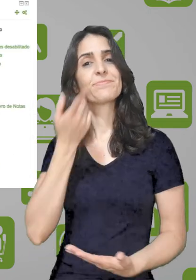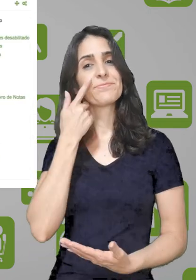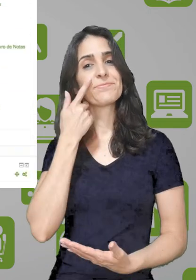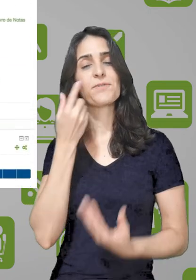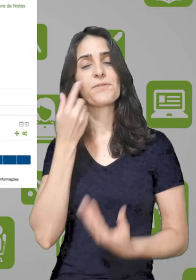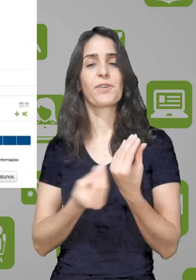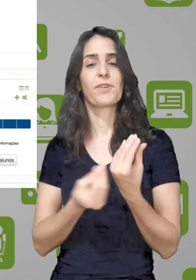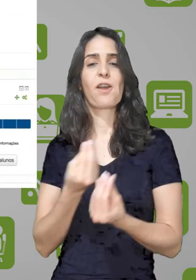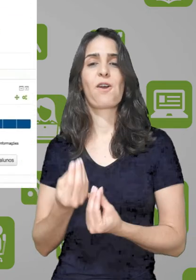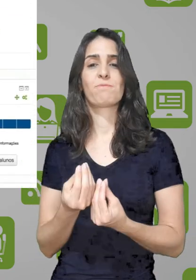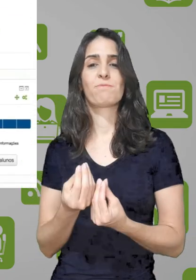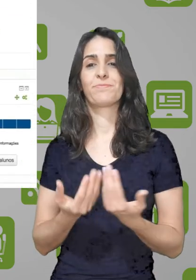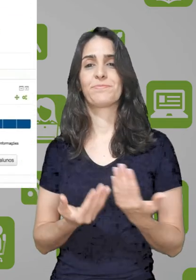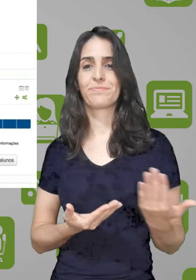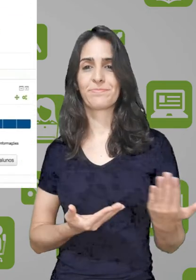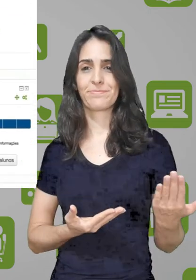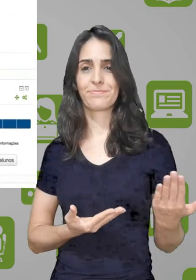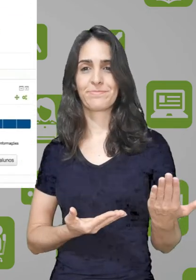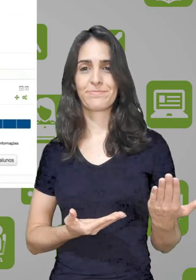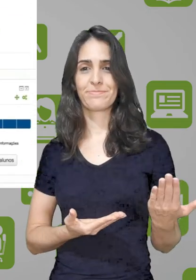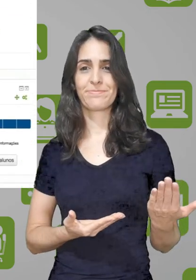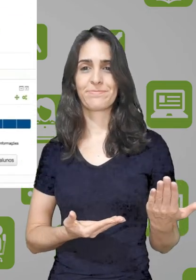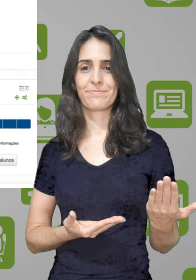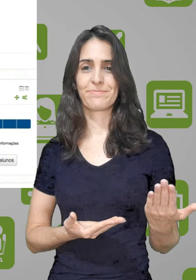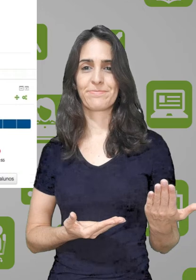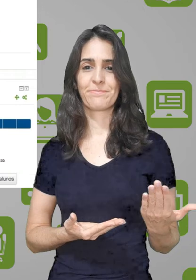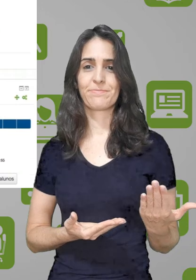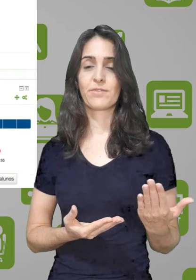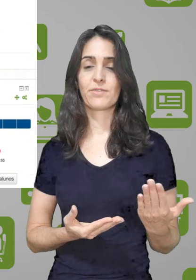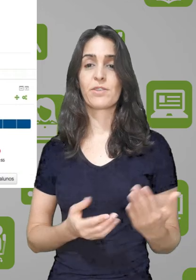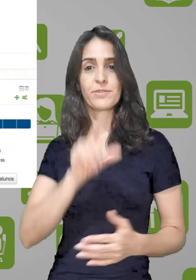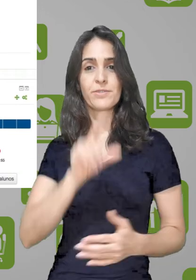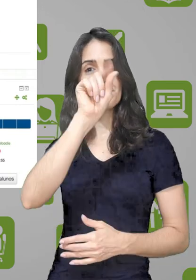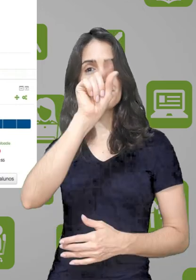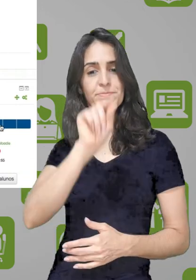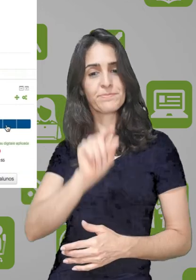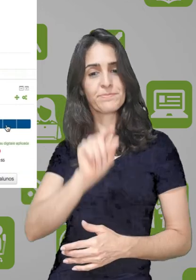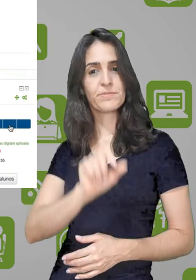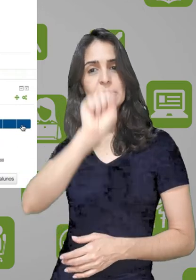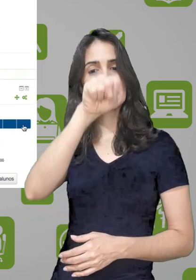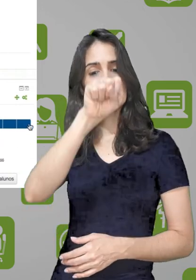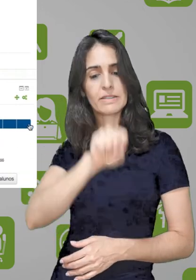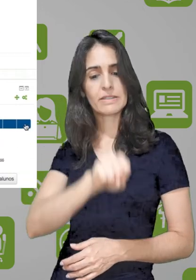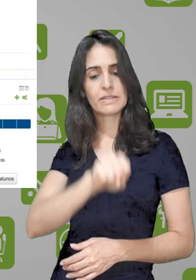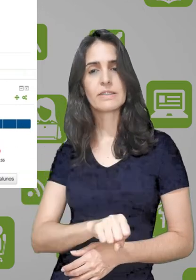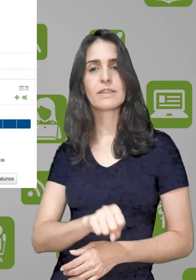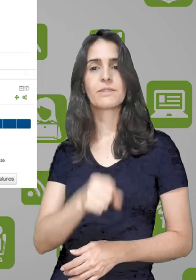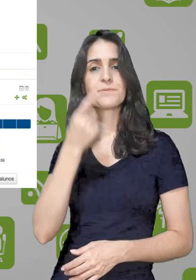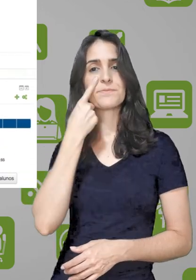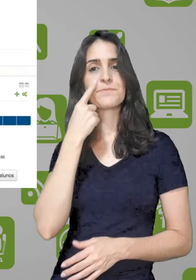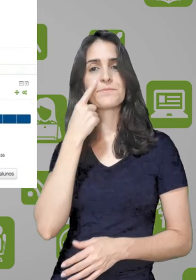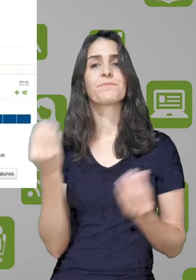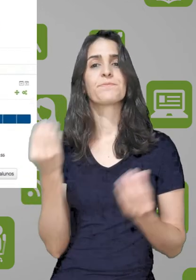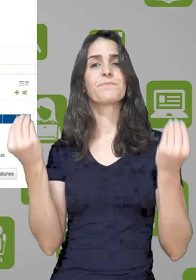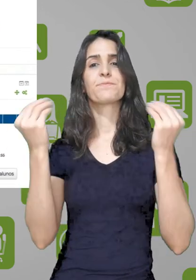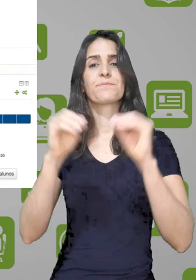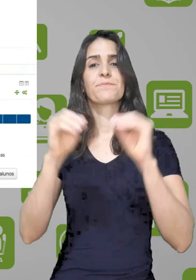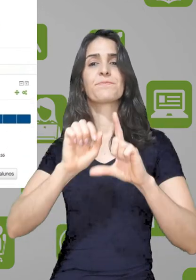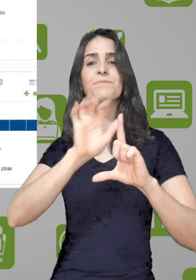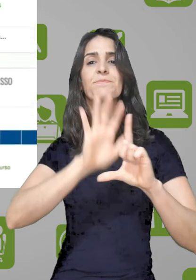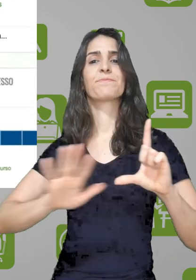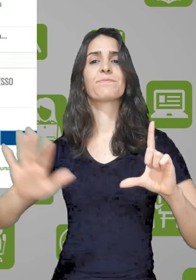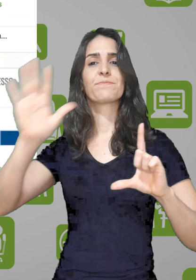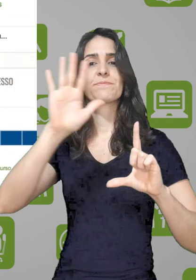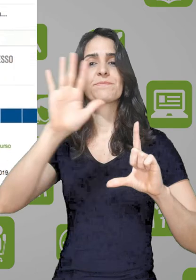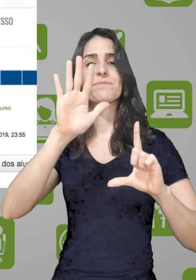e eu vou ver como é que essa barra ficou para mim. Então, vejam, todas as atividades que eu monitorei,